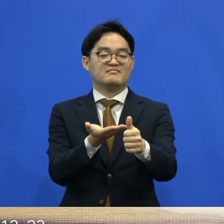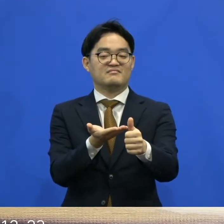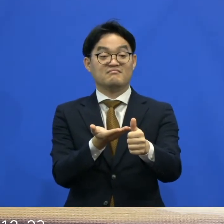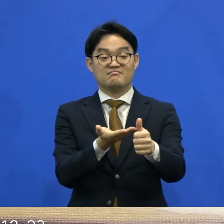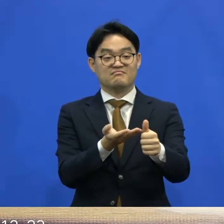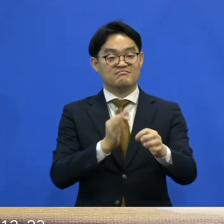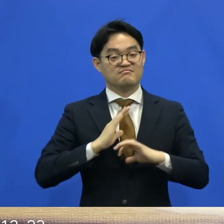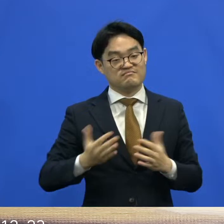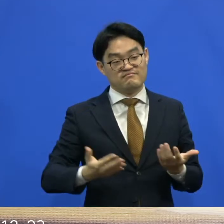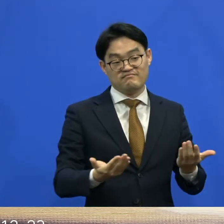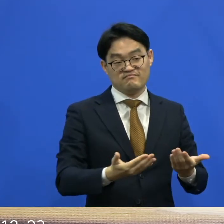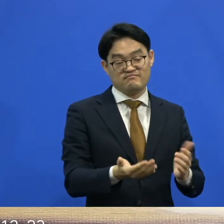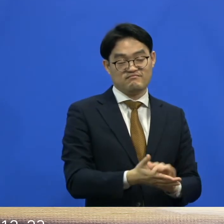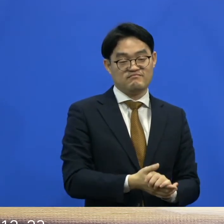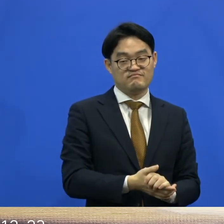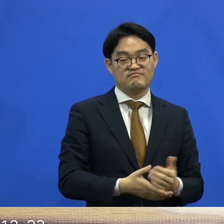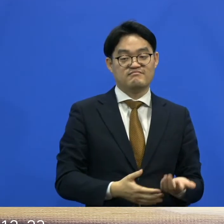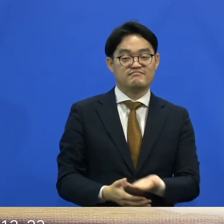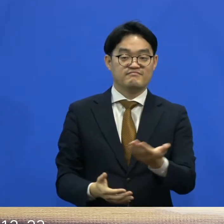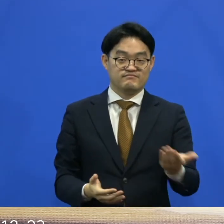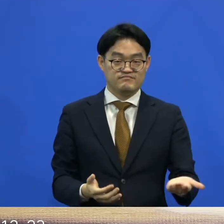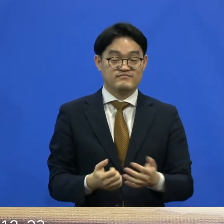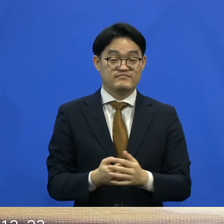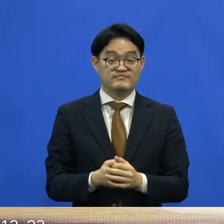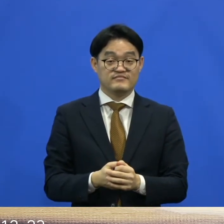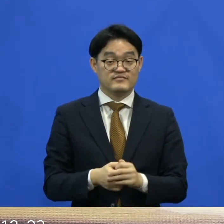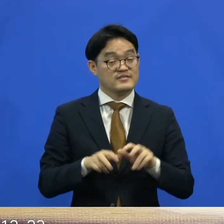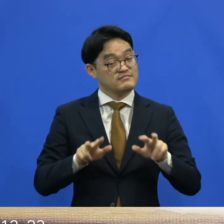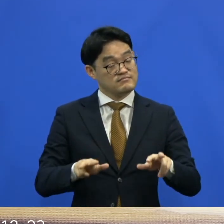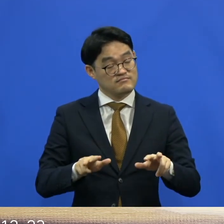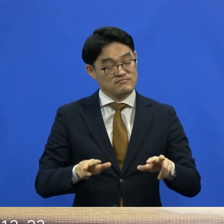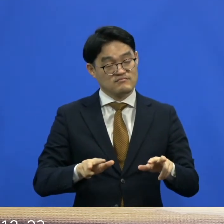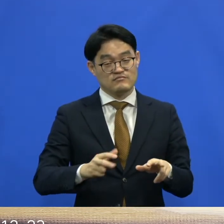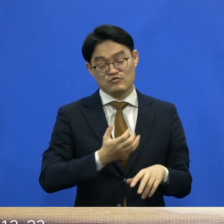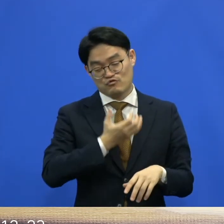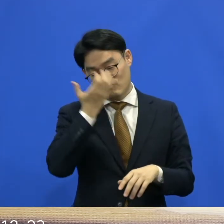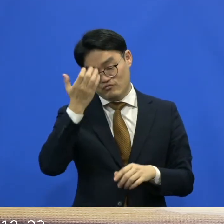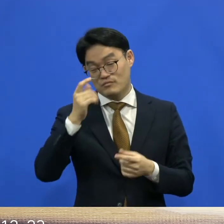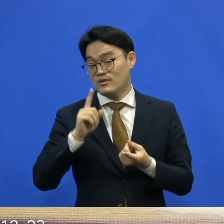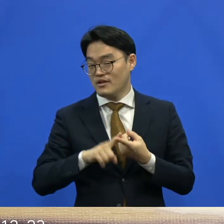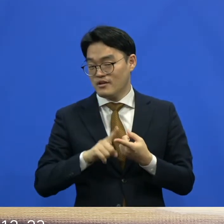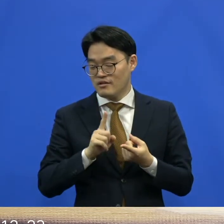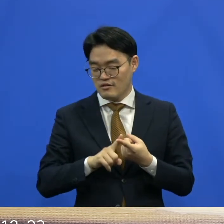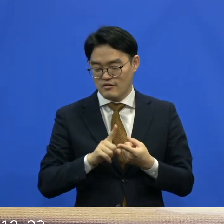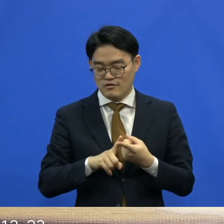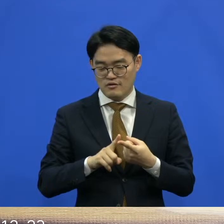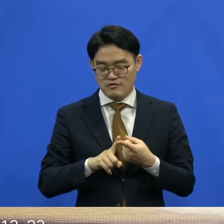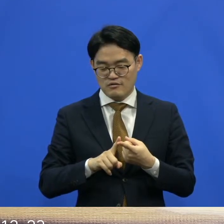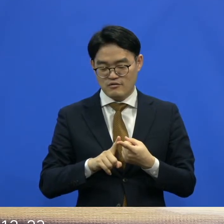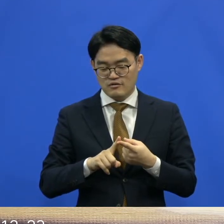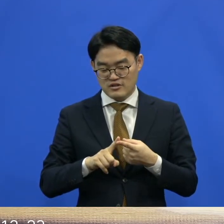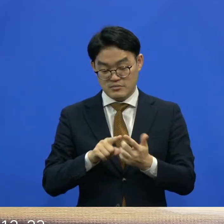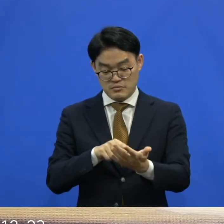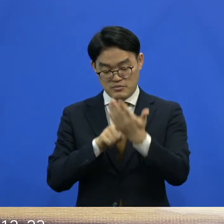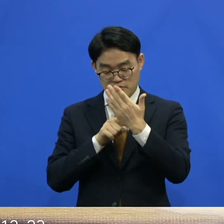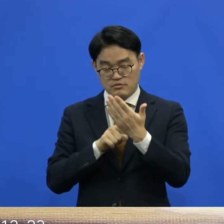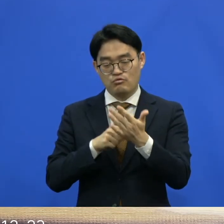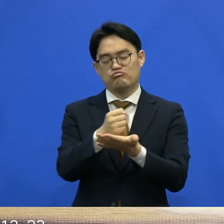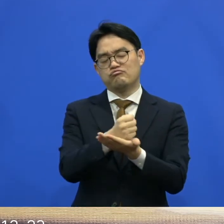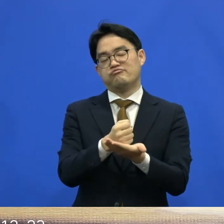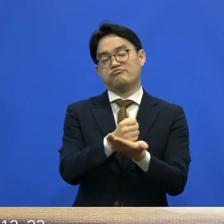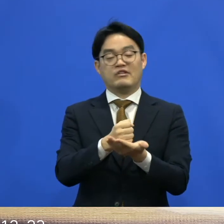놀라운 일이죠. 우리는 이런 일을 그냥 지나칠 수 있습니다. 그러나 우연히 일어난 일은 아닙니다.